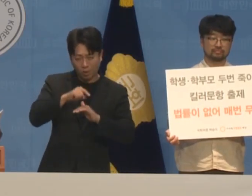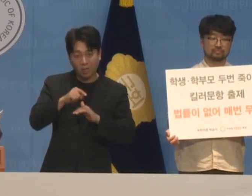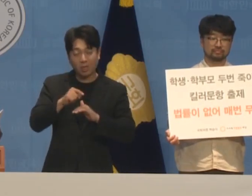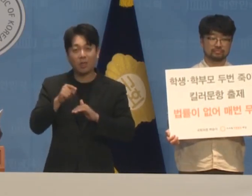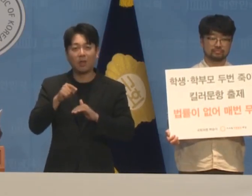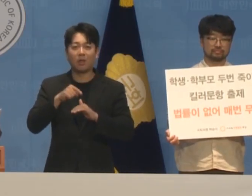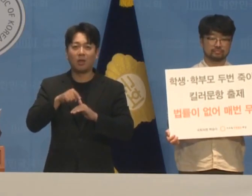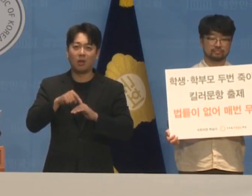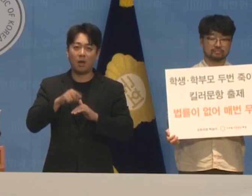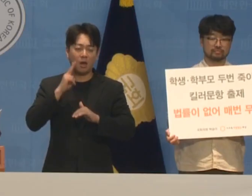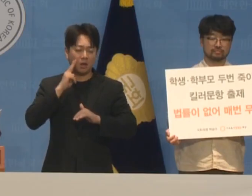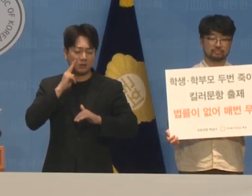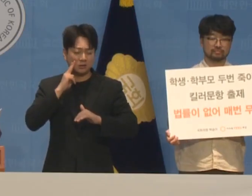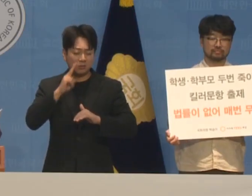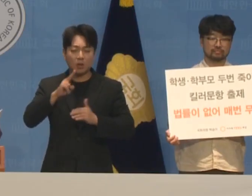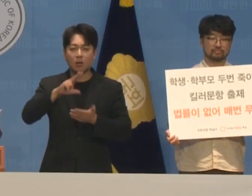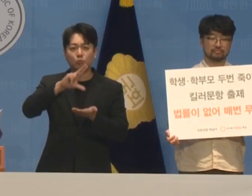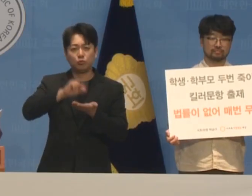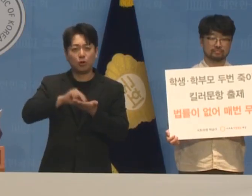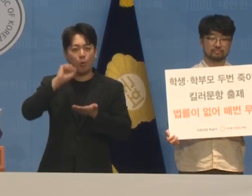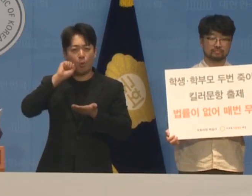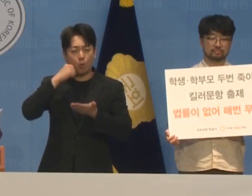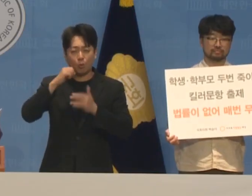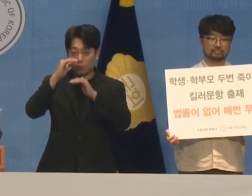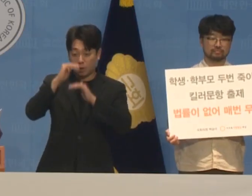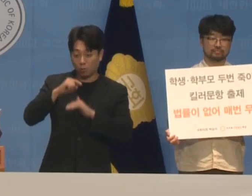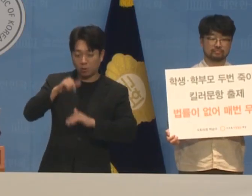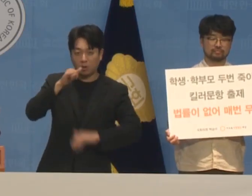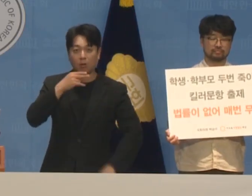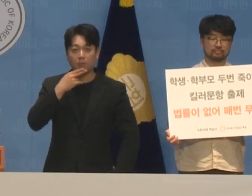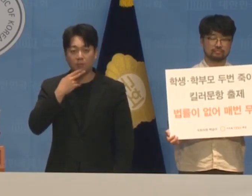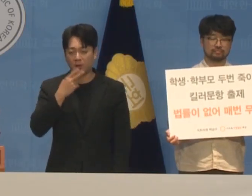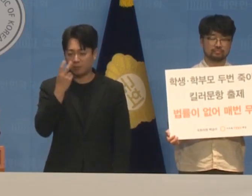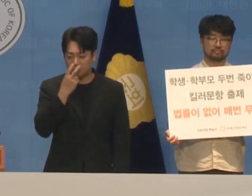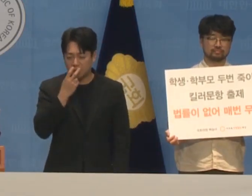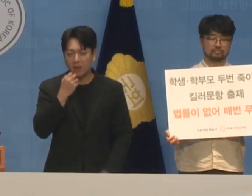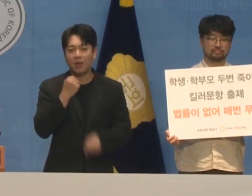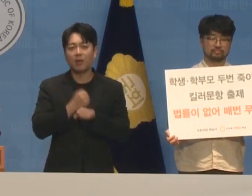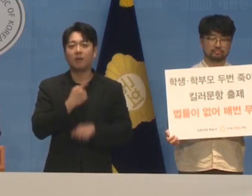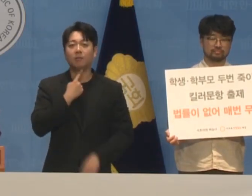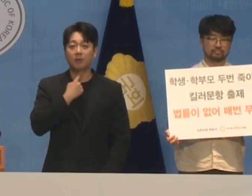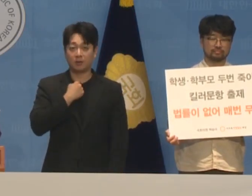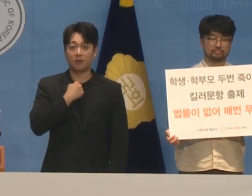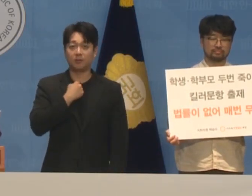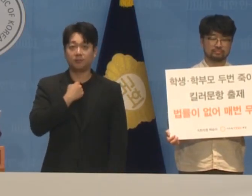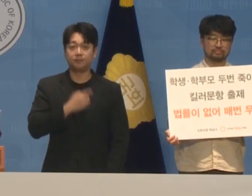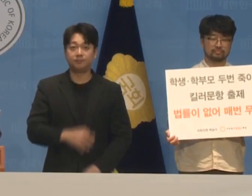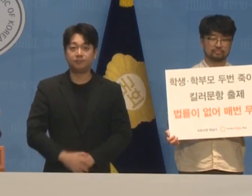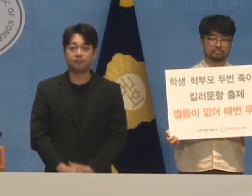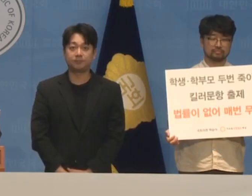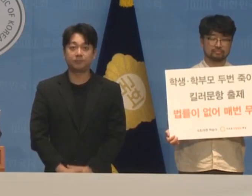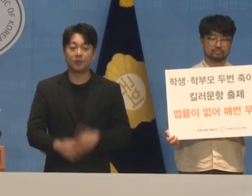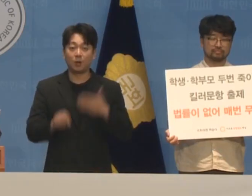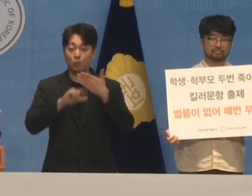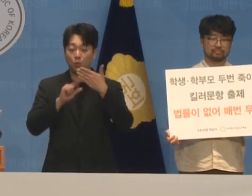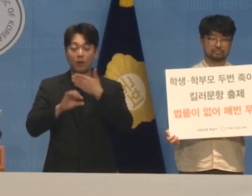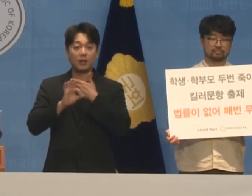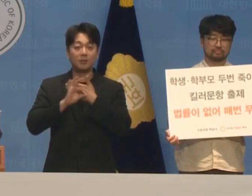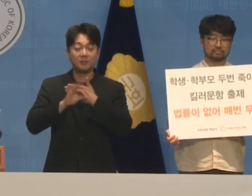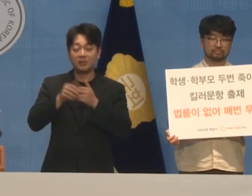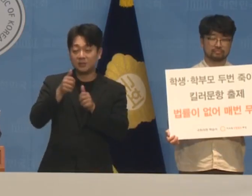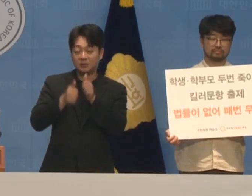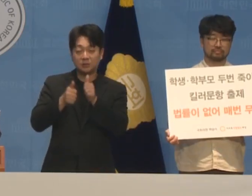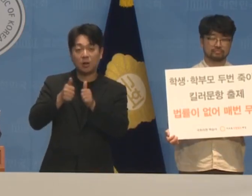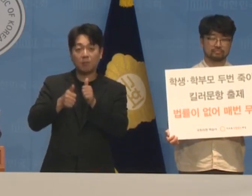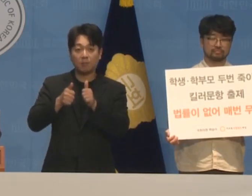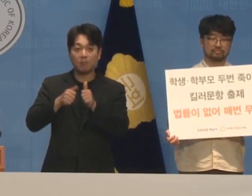킬러 문항이 출제되었는지 확인하기 위해 문항 분석을 진행했습니다. 이번 분석에는 총